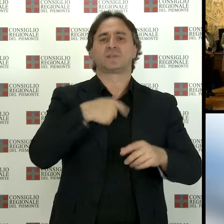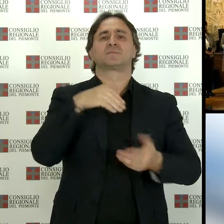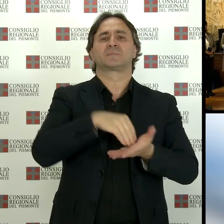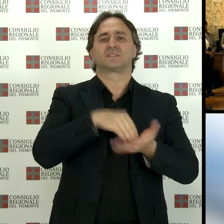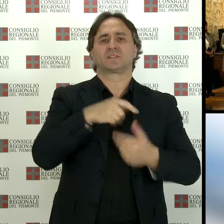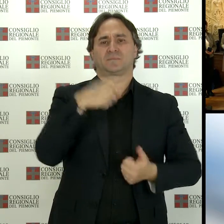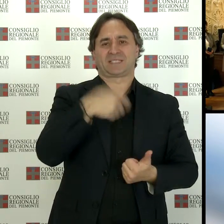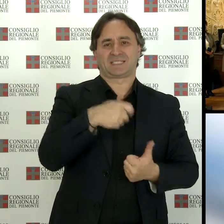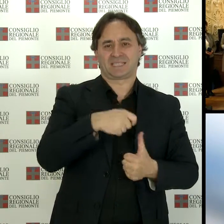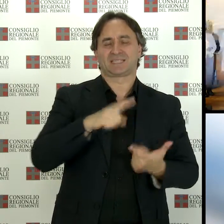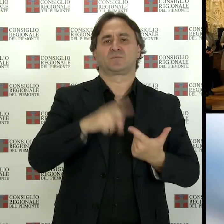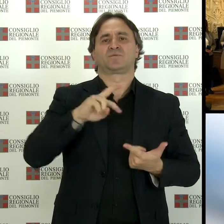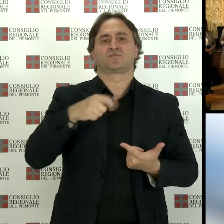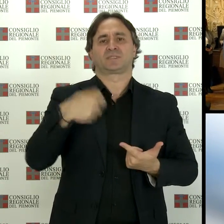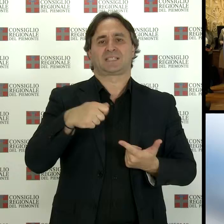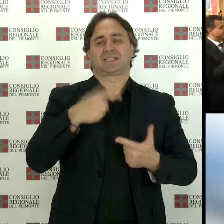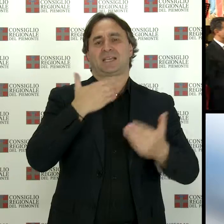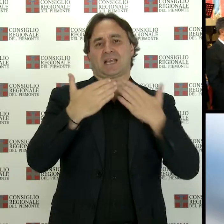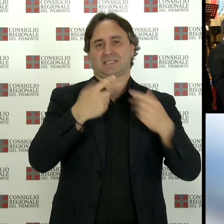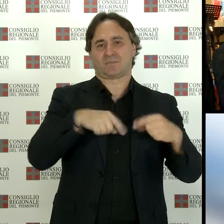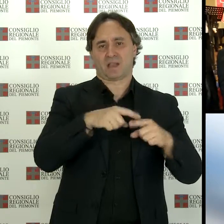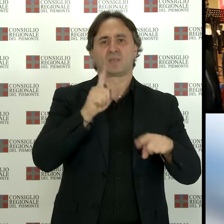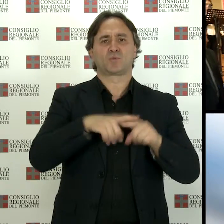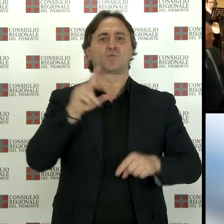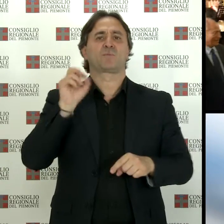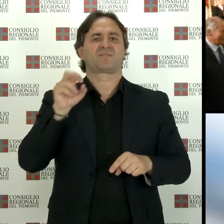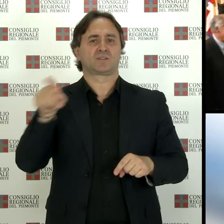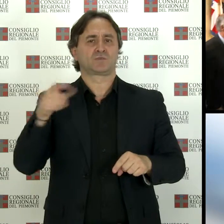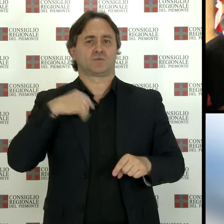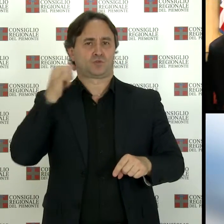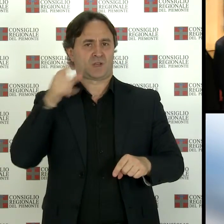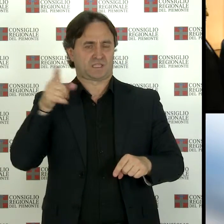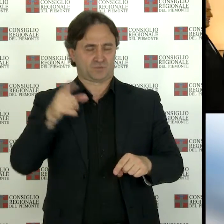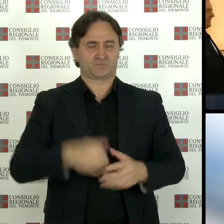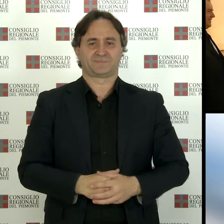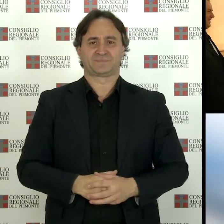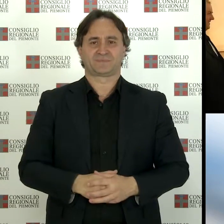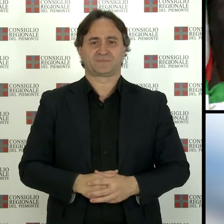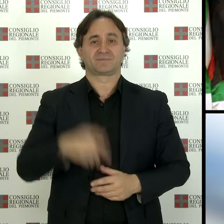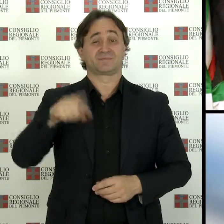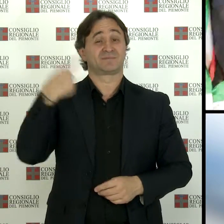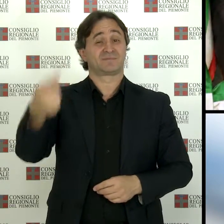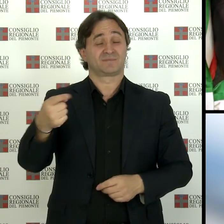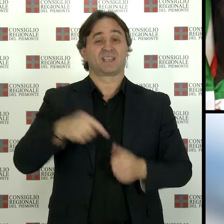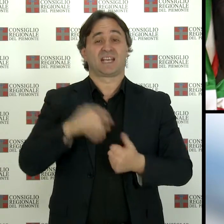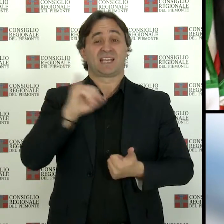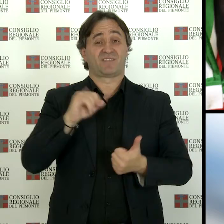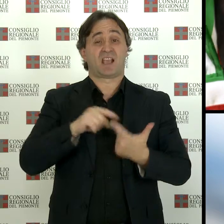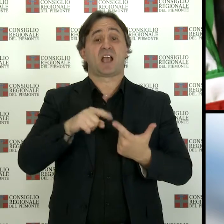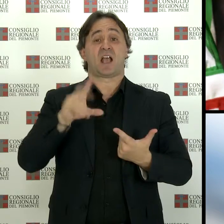e del Vicepresidente dell'Assemblea e del Prefetto di Torino. Prossime tappe: Ivrea, Rivoli e